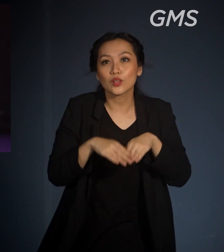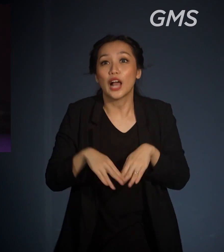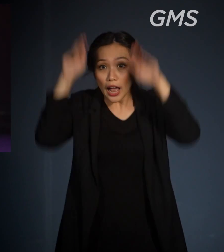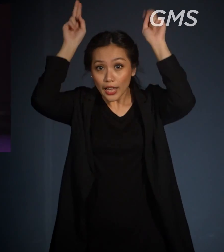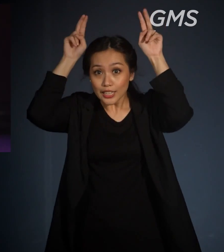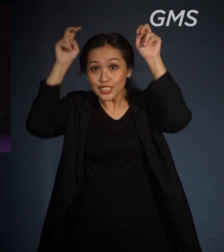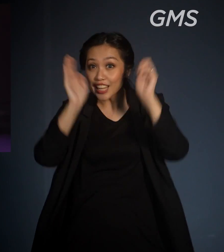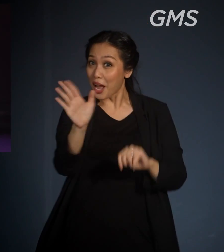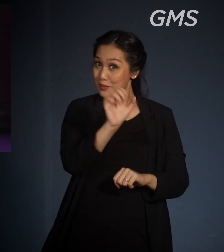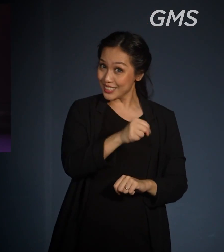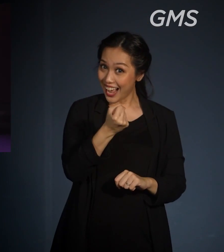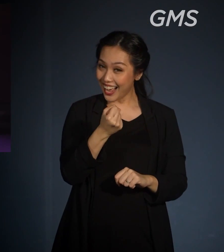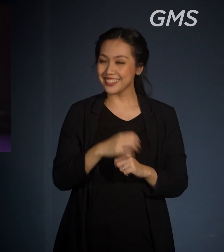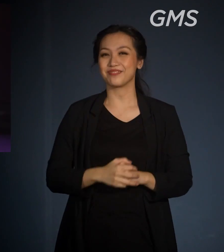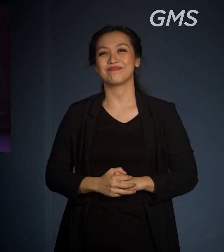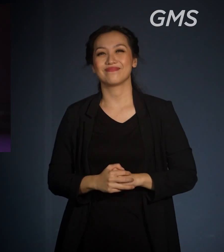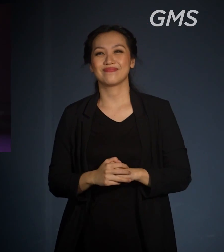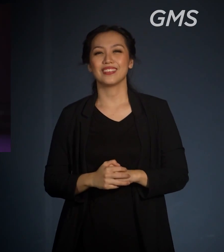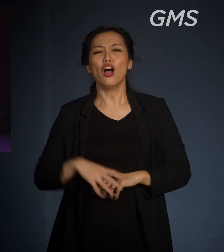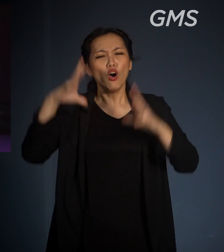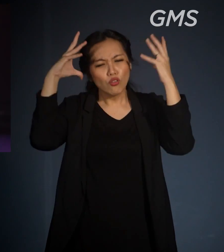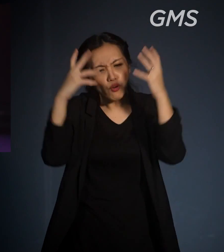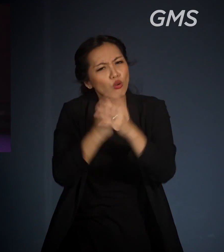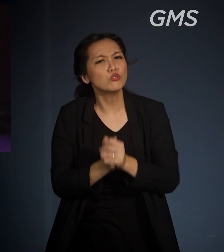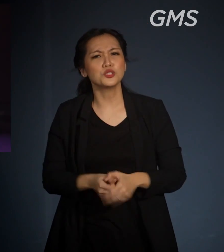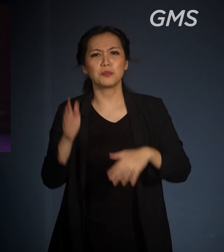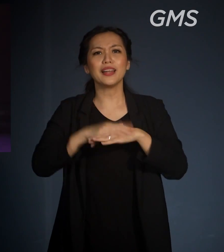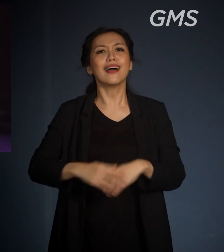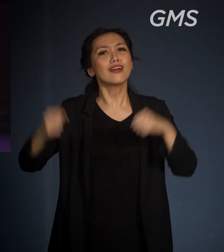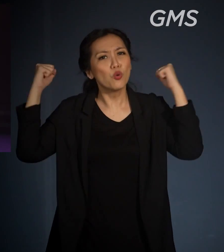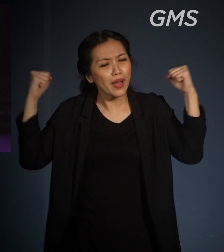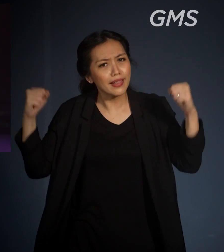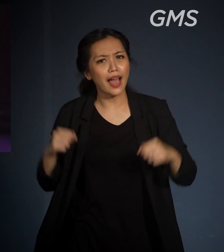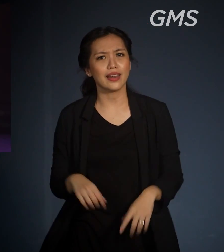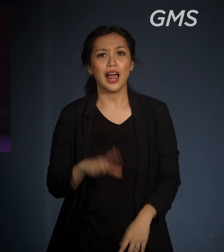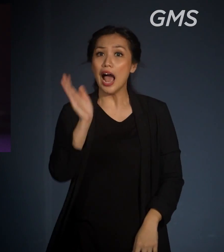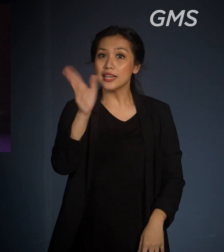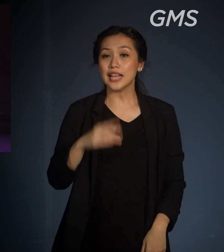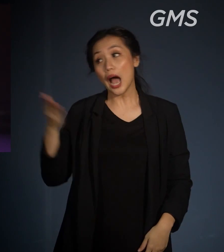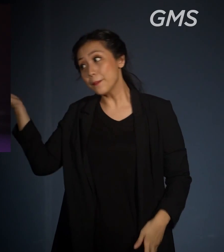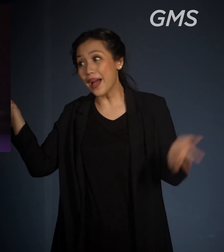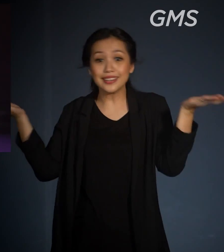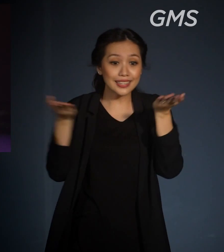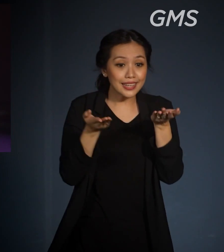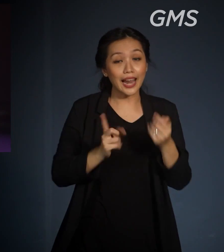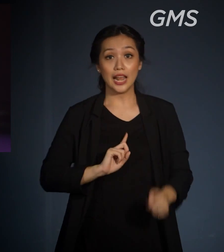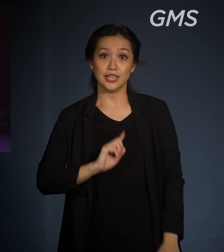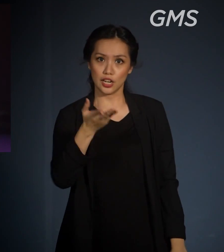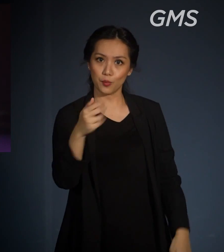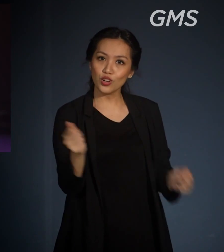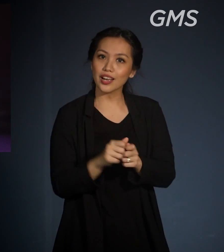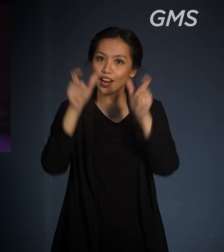diri Anda, dan fokus kerjakan di situ. Jangan sibuk membandingkan diri Anda dengan orang